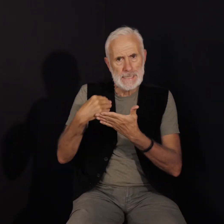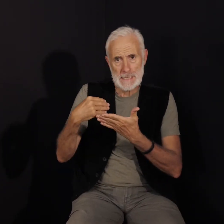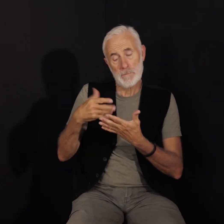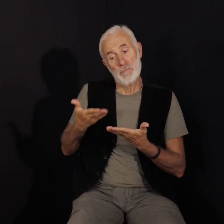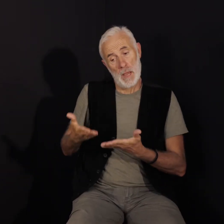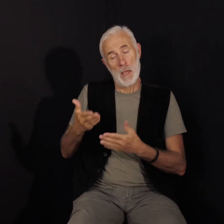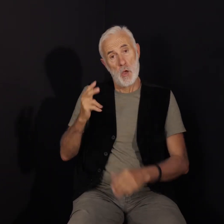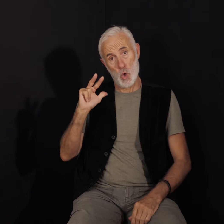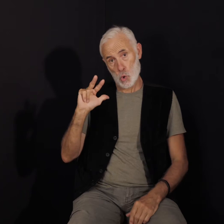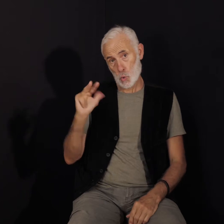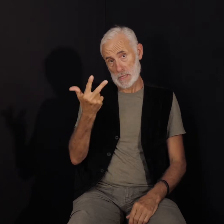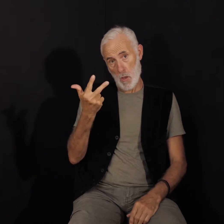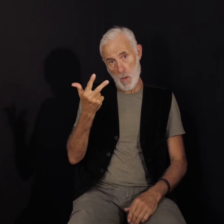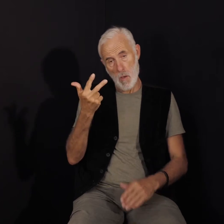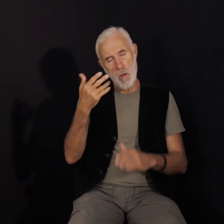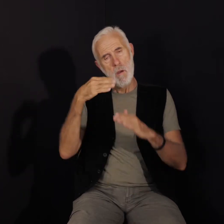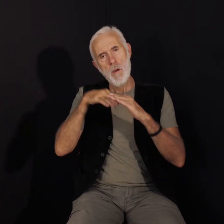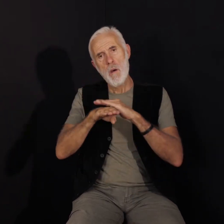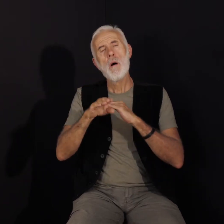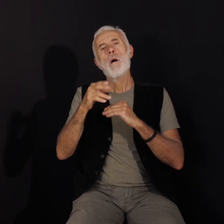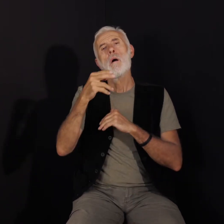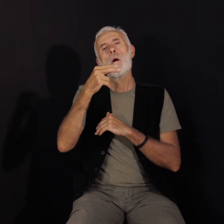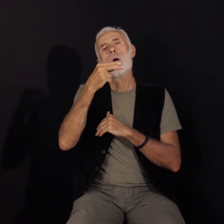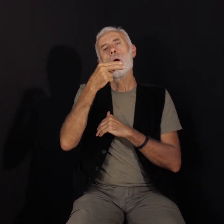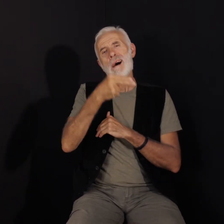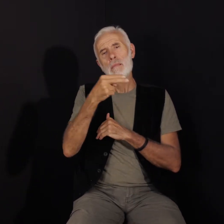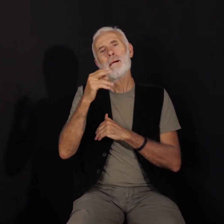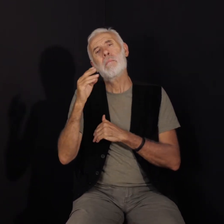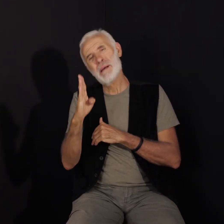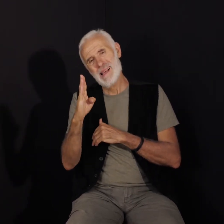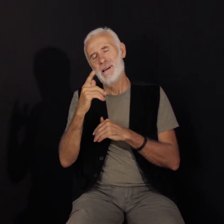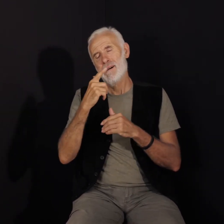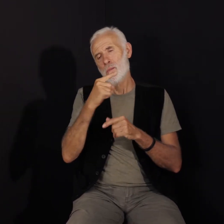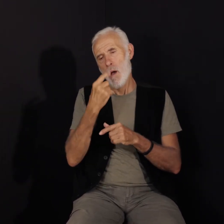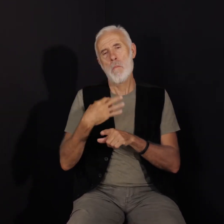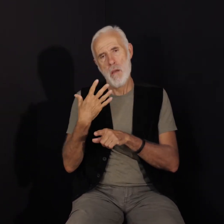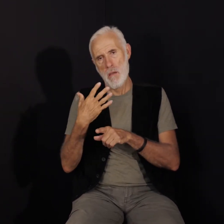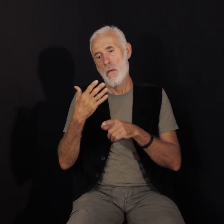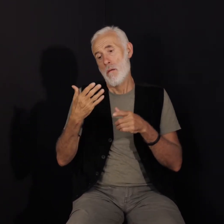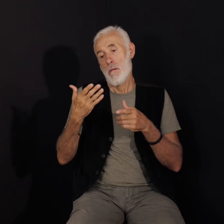publié chez N&B, une maison d'édition associative de Toulouse.